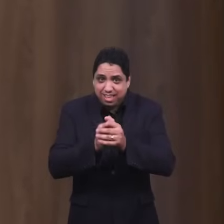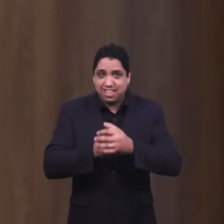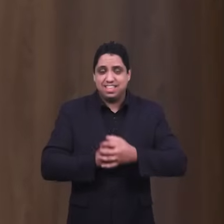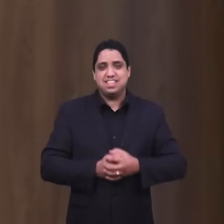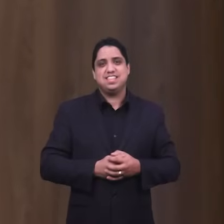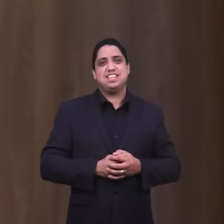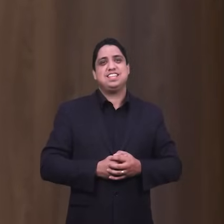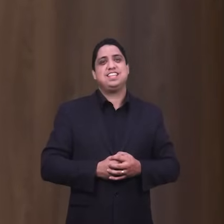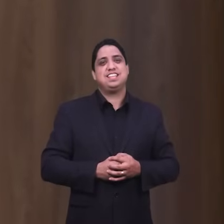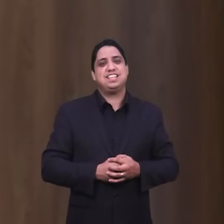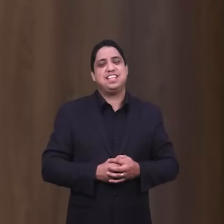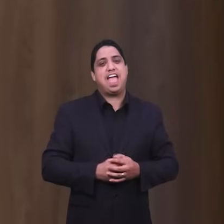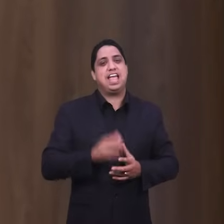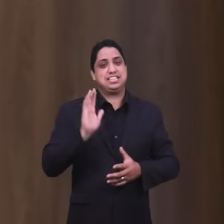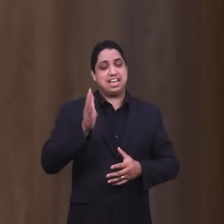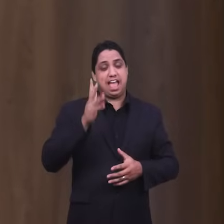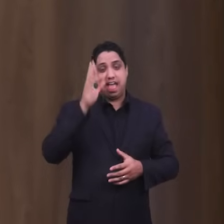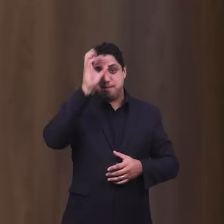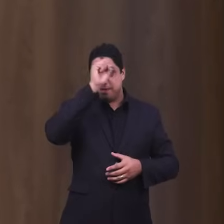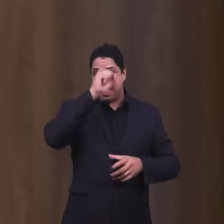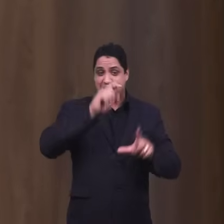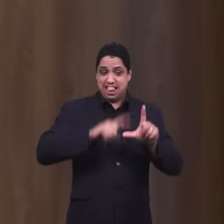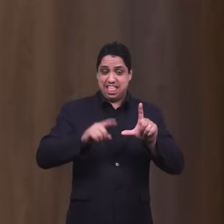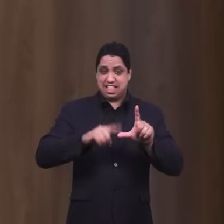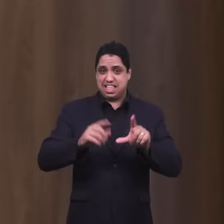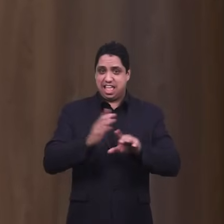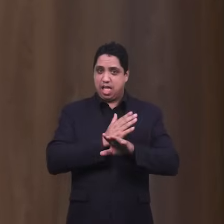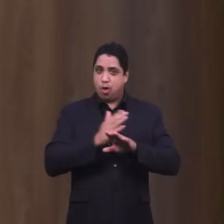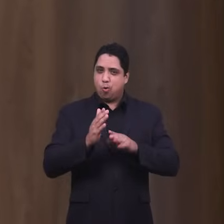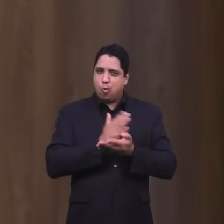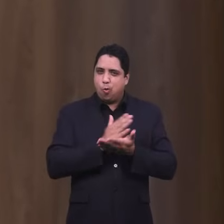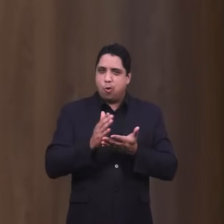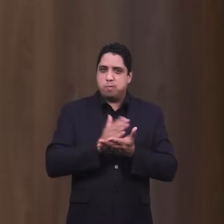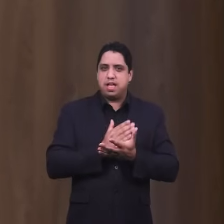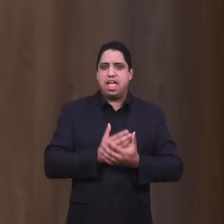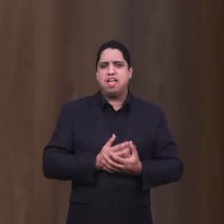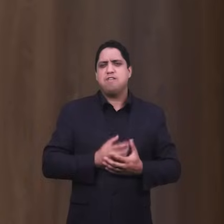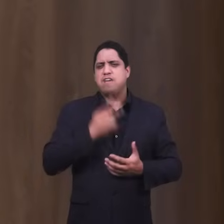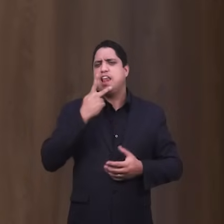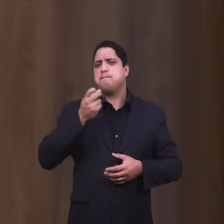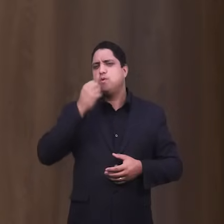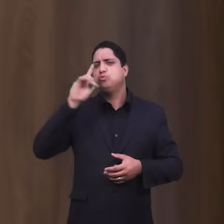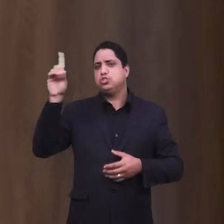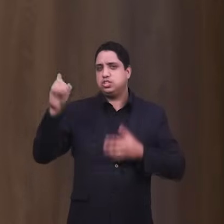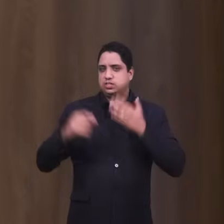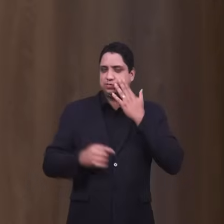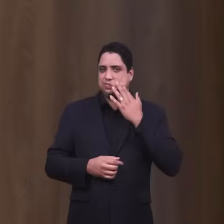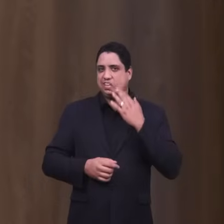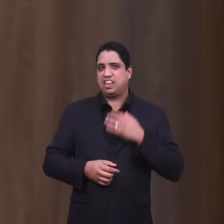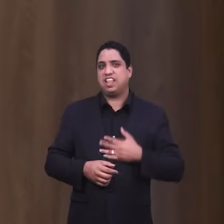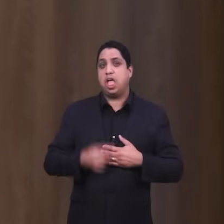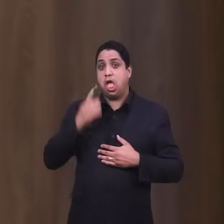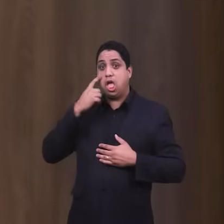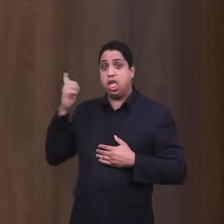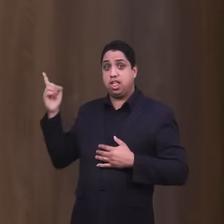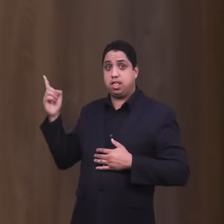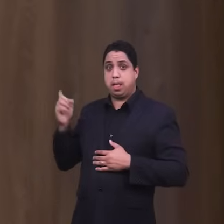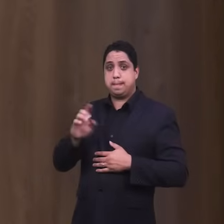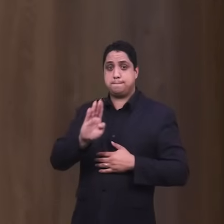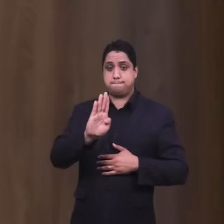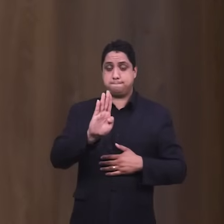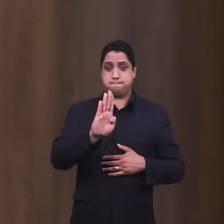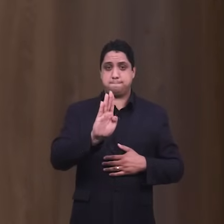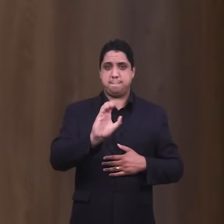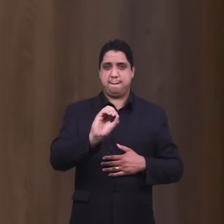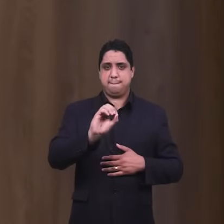só, nós já aprendemos algumas letras, né? Vamos aprender a falar um bom dia? Bom, ó,